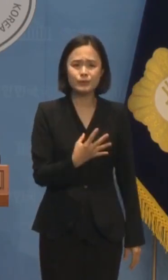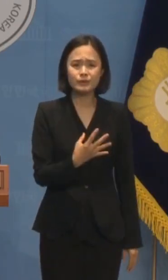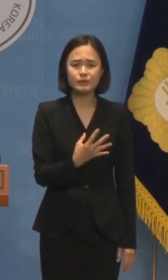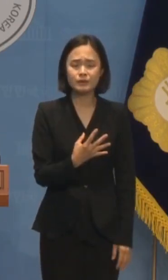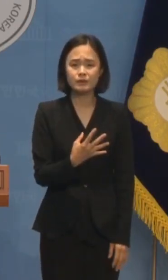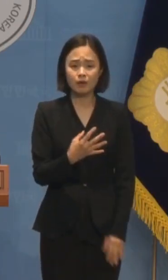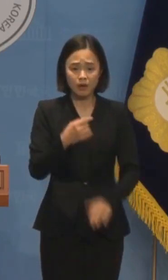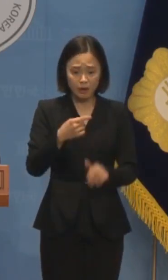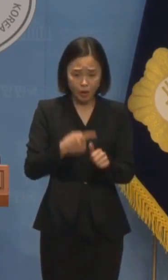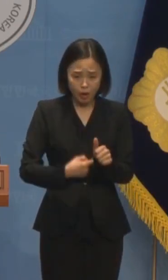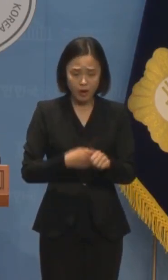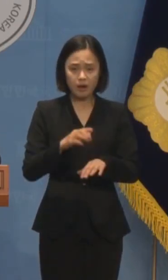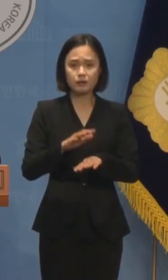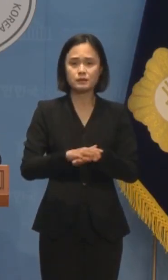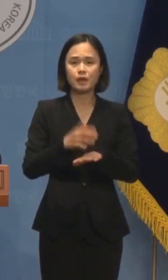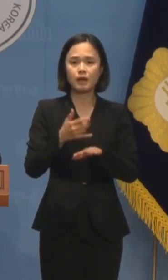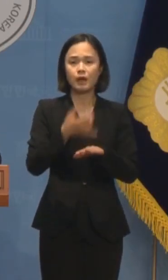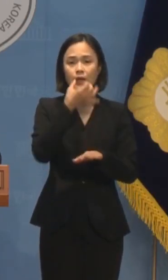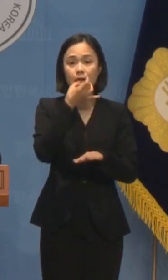불만을 가중시켰습니다.